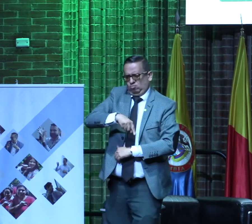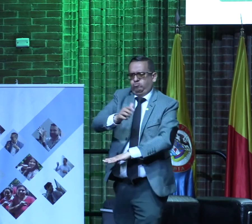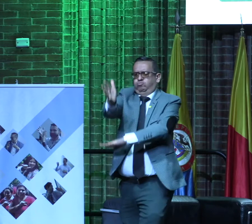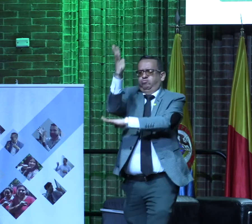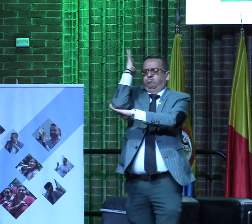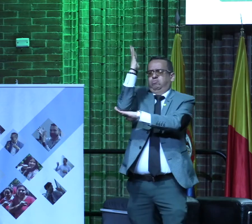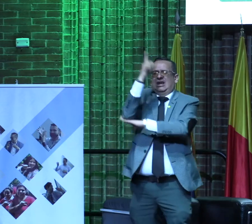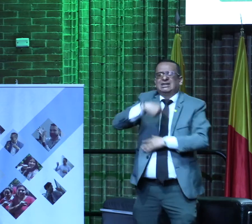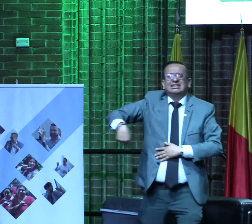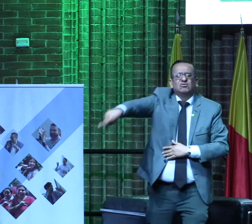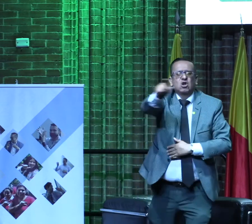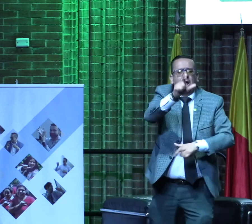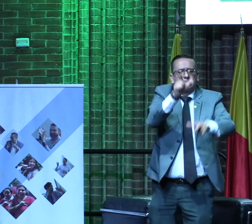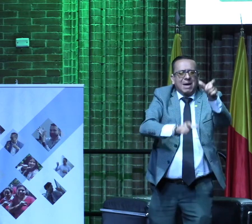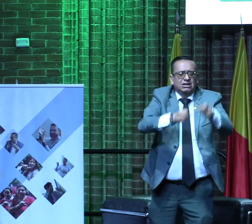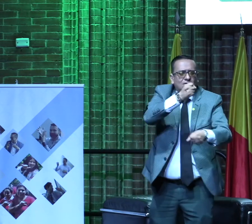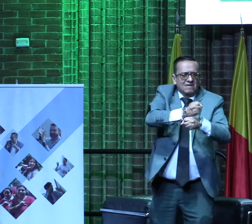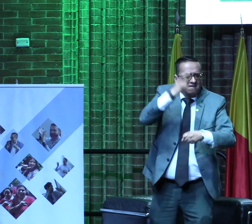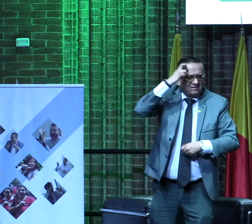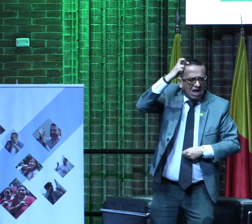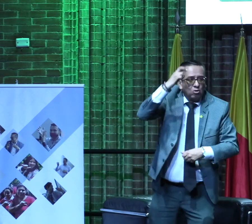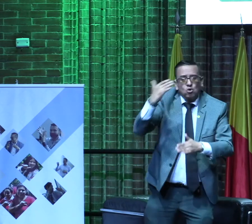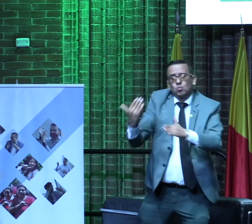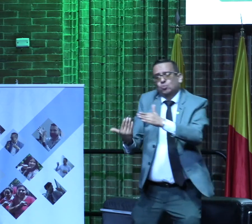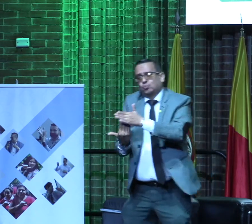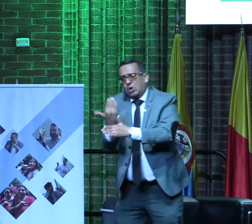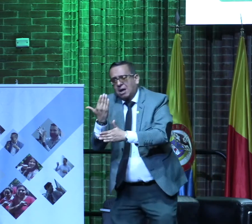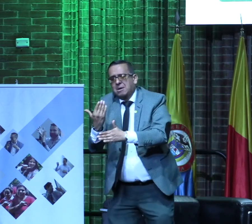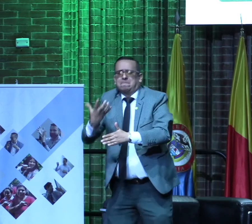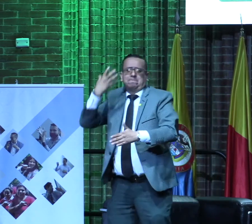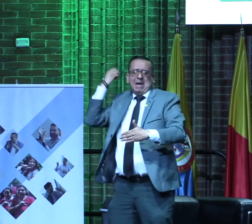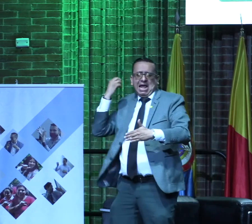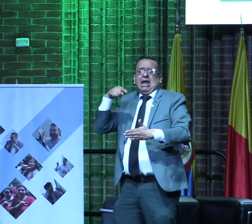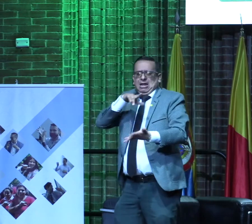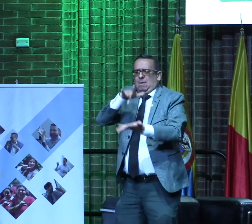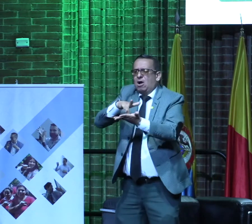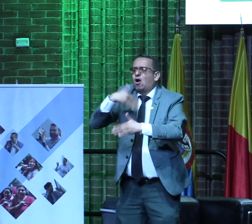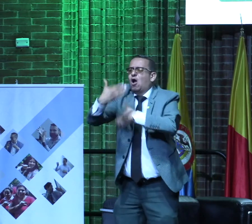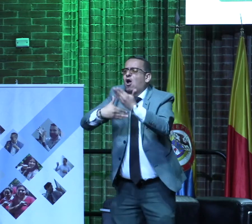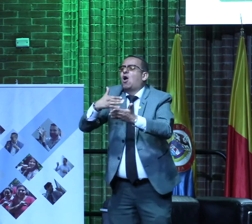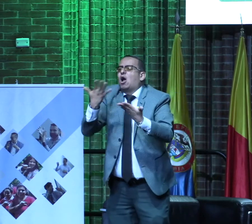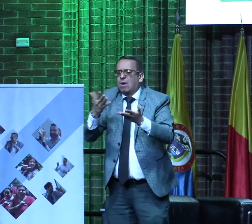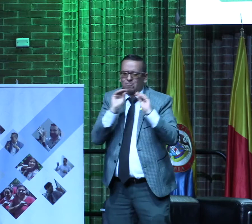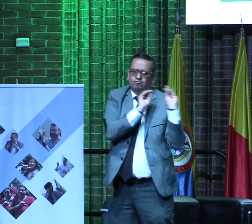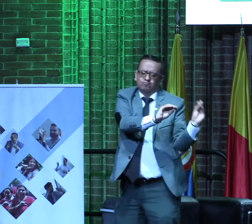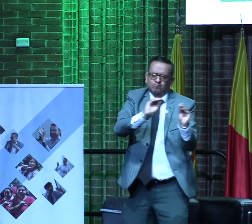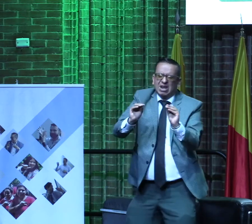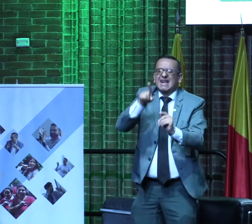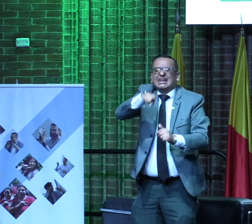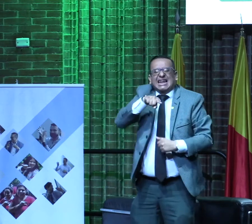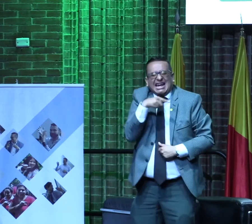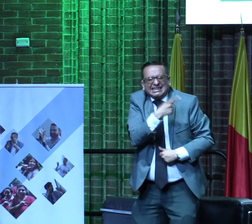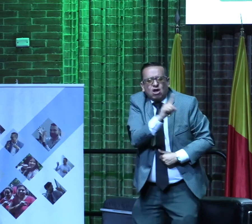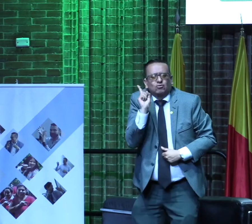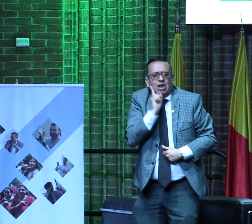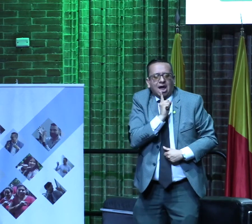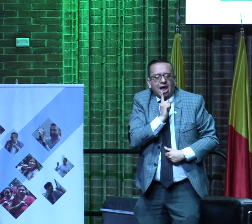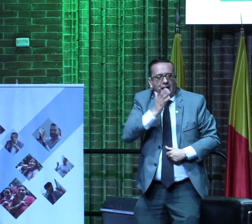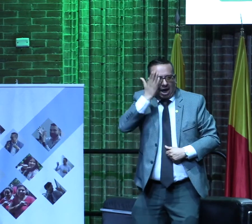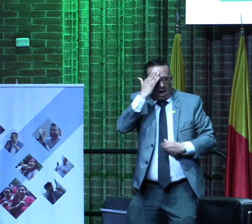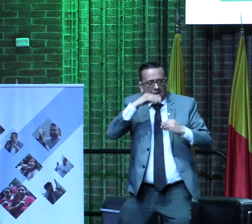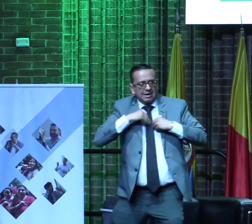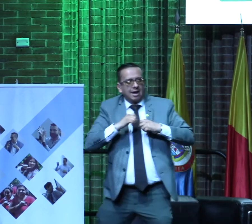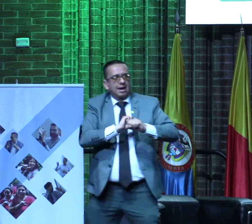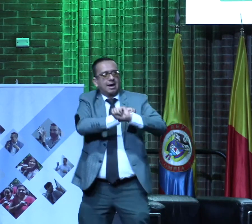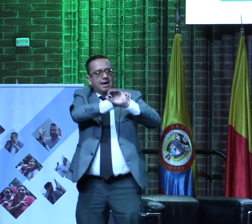pues también el Consejo Consultivo realizó acciones en el proceso de inducción y reinducción de los funcionarios del